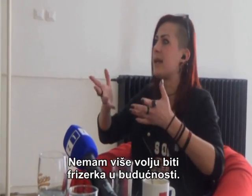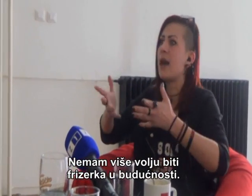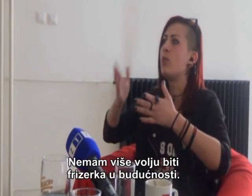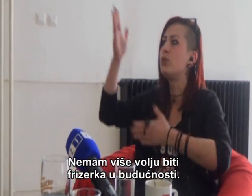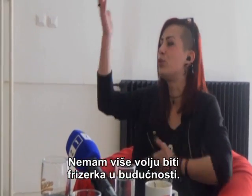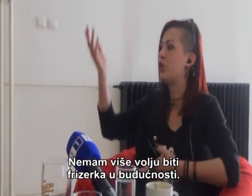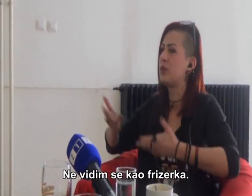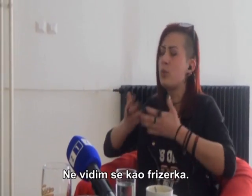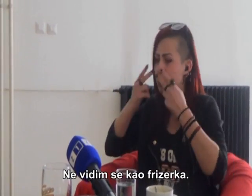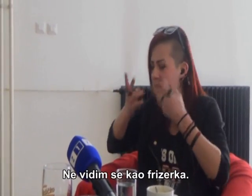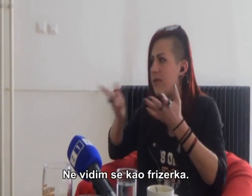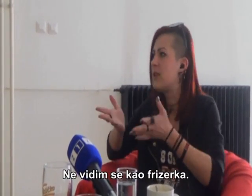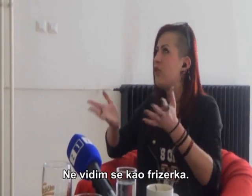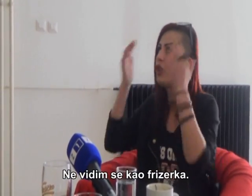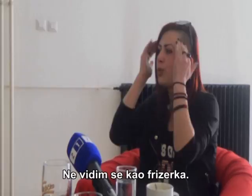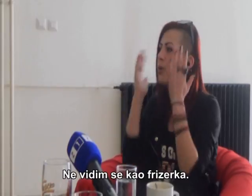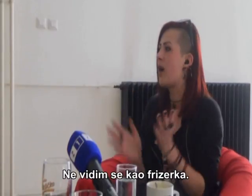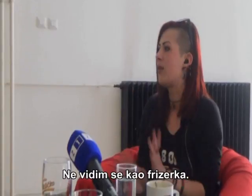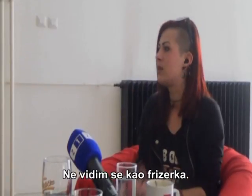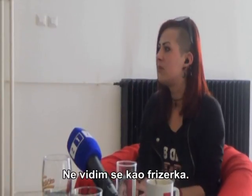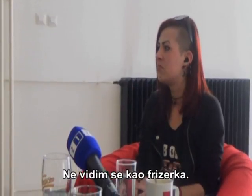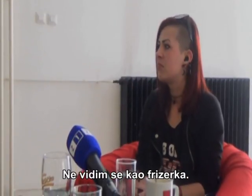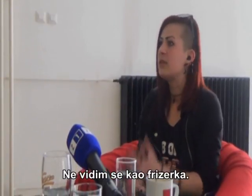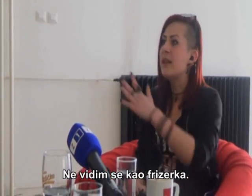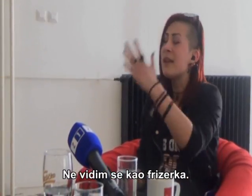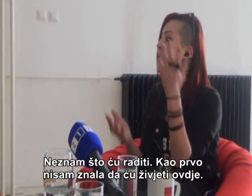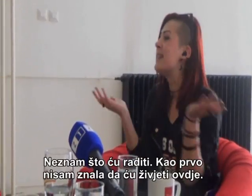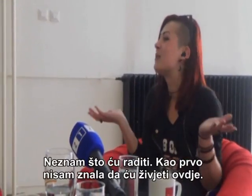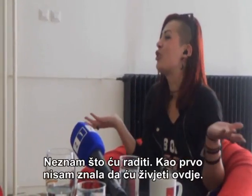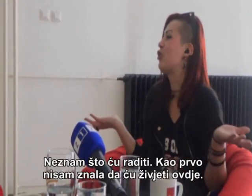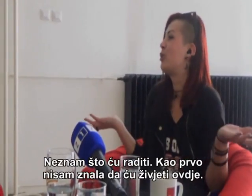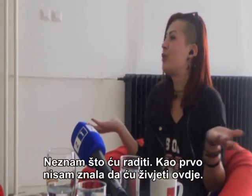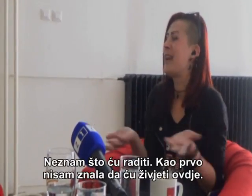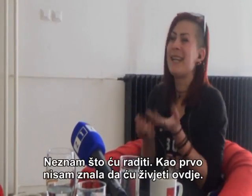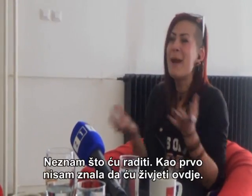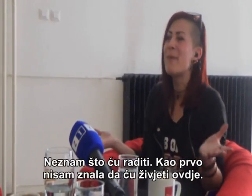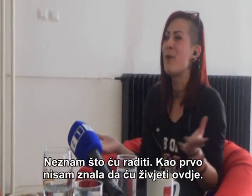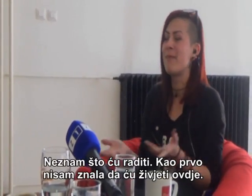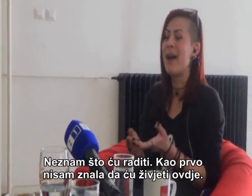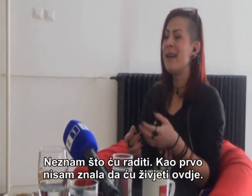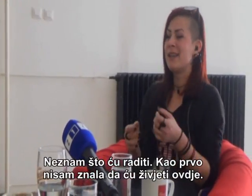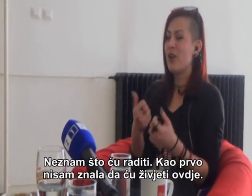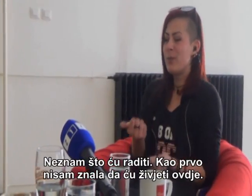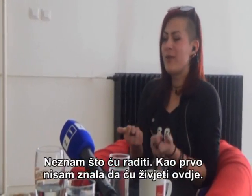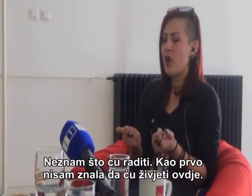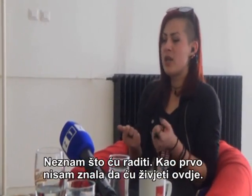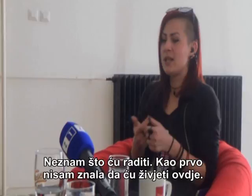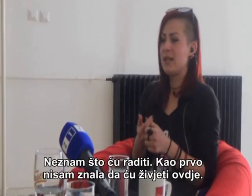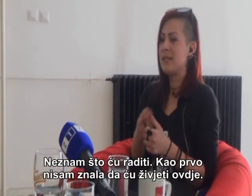deka, znači, uopće ne imiti mi se to u glavi. Što misliš da? Pa ne znam šta ću drugo raditi, nemam pojma. Kao prvo, nisam